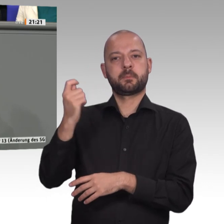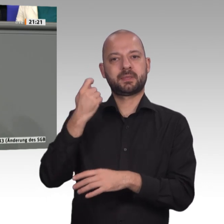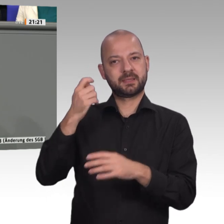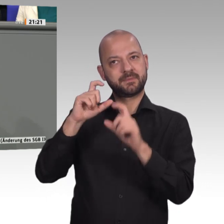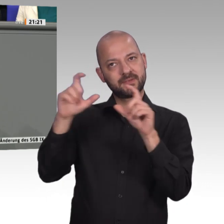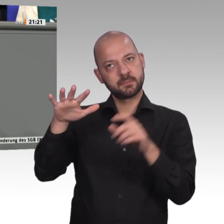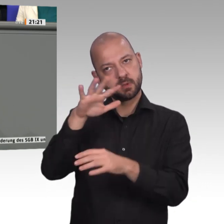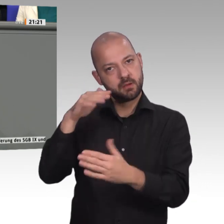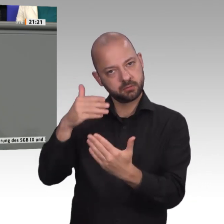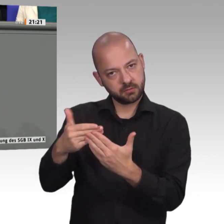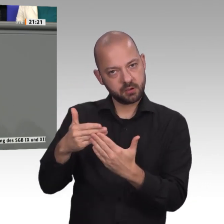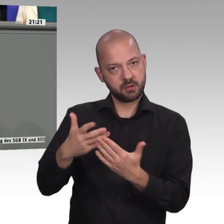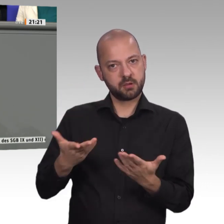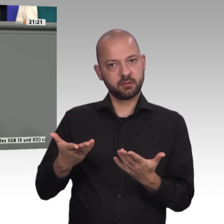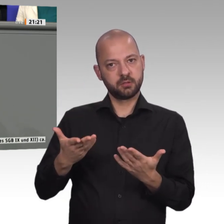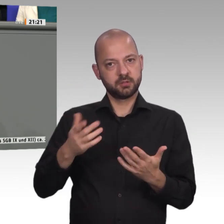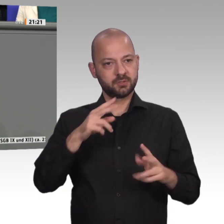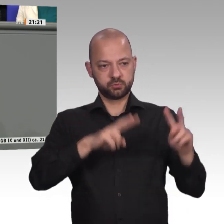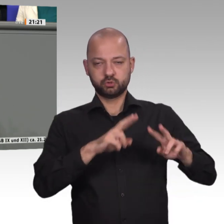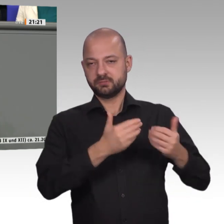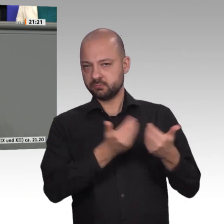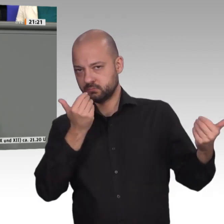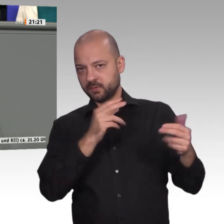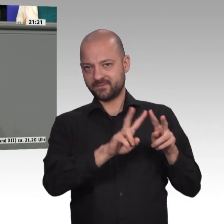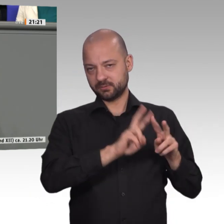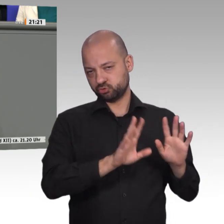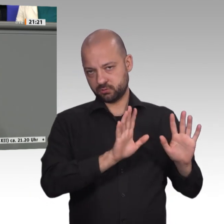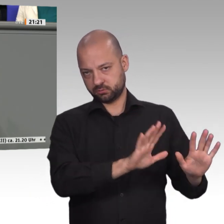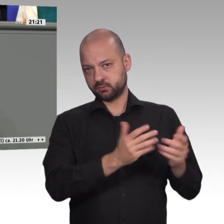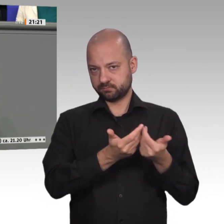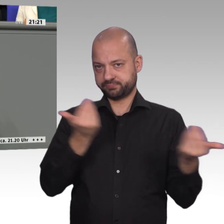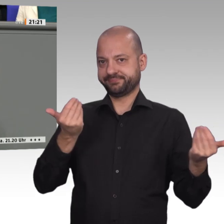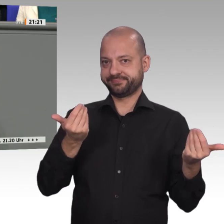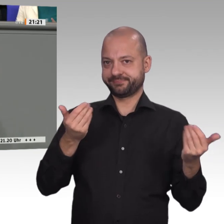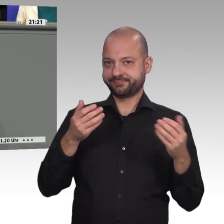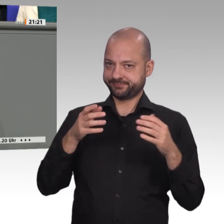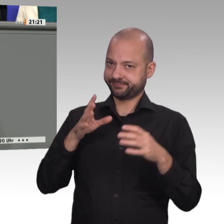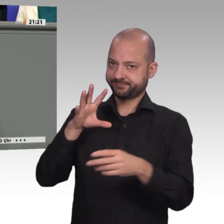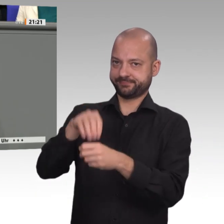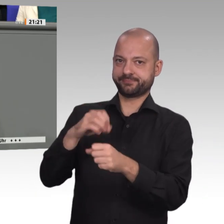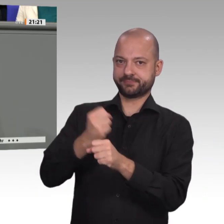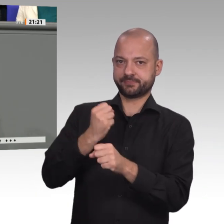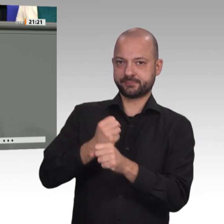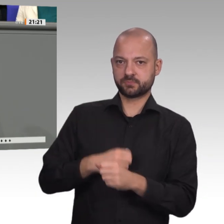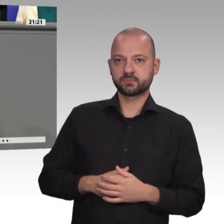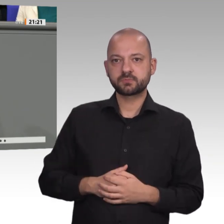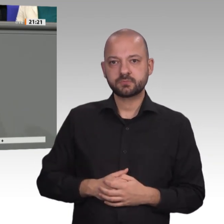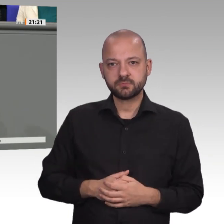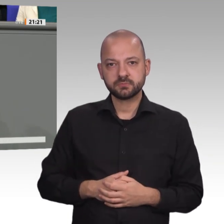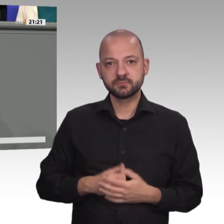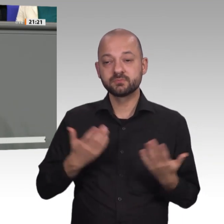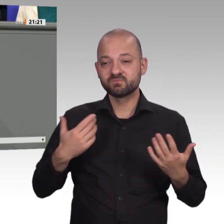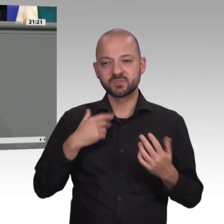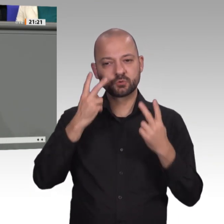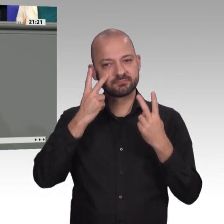gibt in ganz Deutschland 14, in der gesamten Bundesrepublik 14 andere